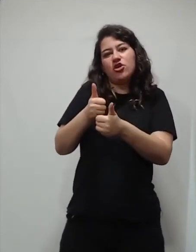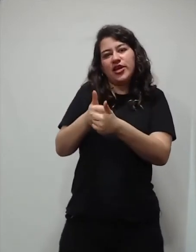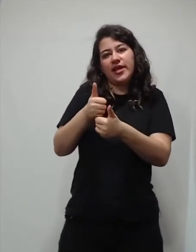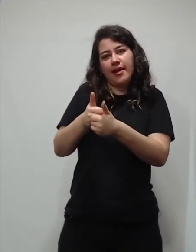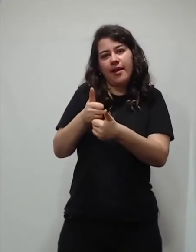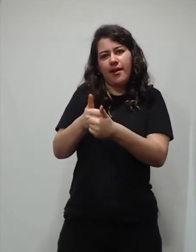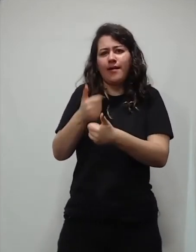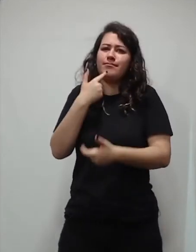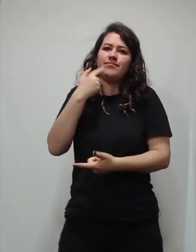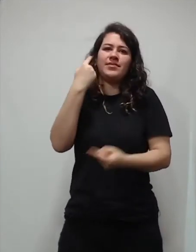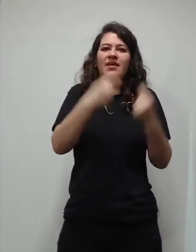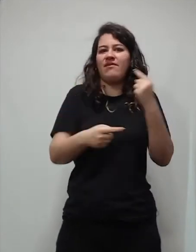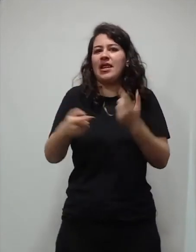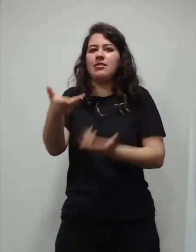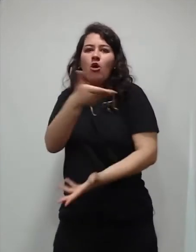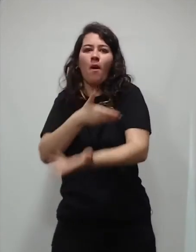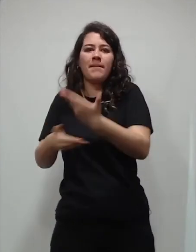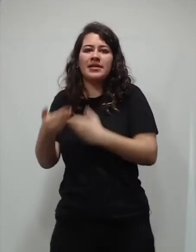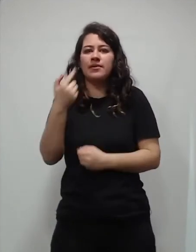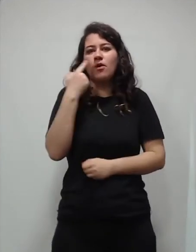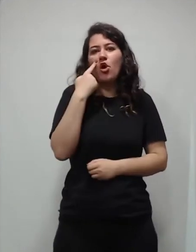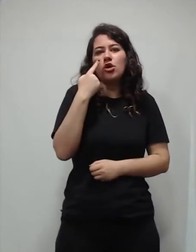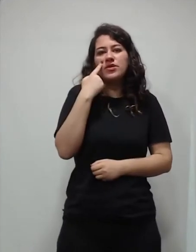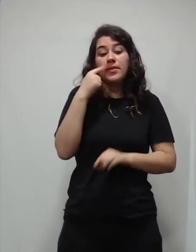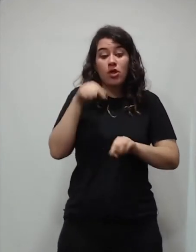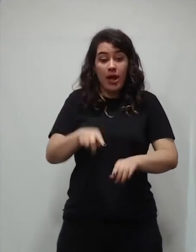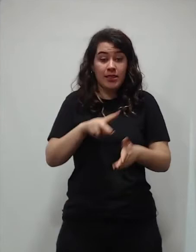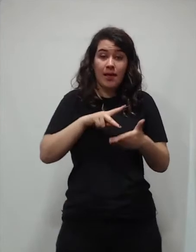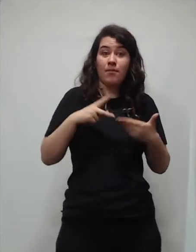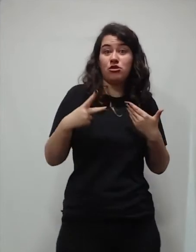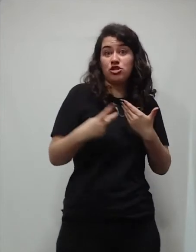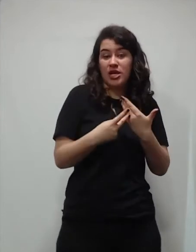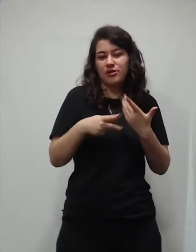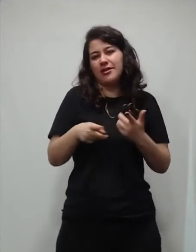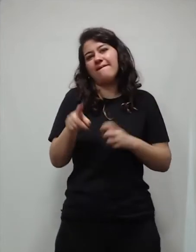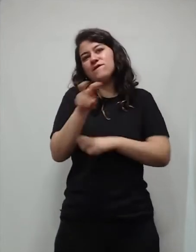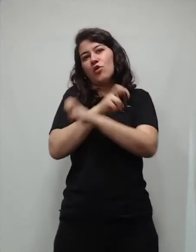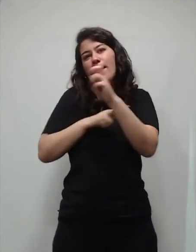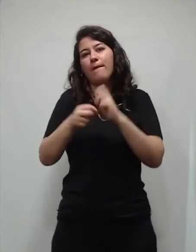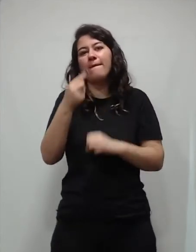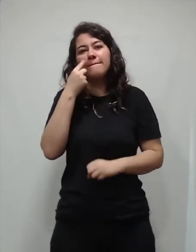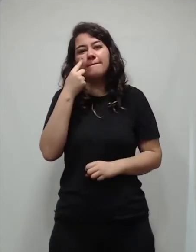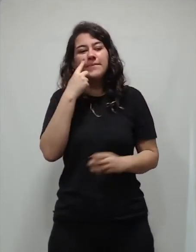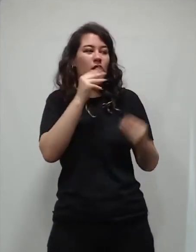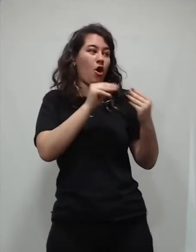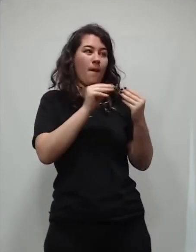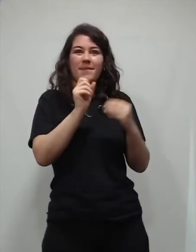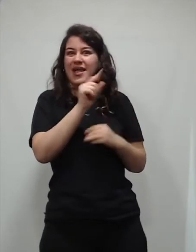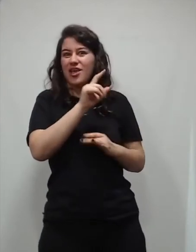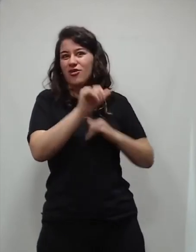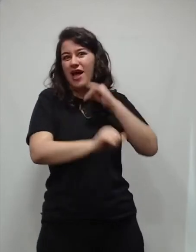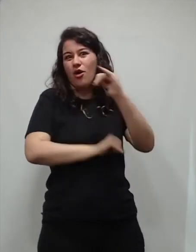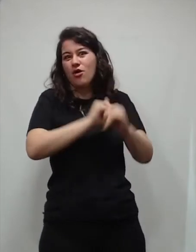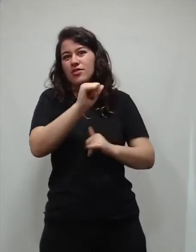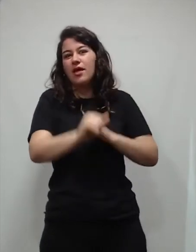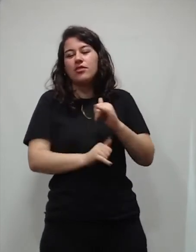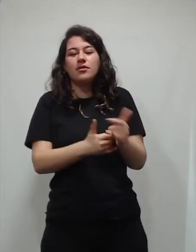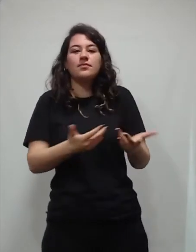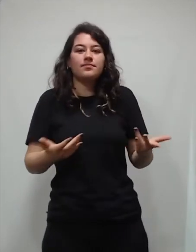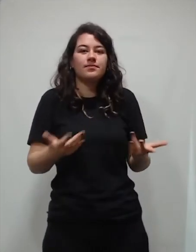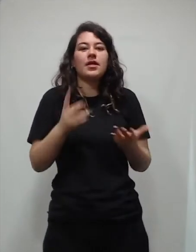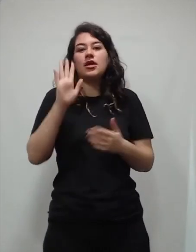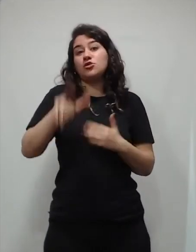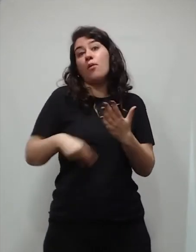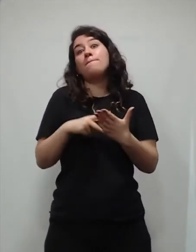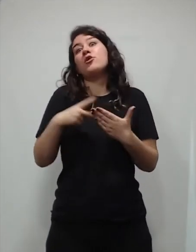también interdisciplinaria. En este proyecto y en esta intención que cuentan los compañeros, también es